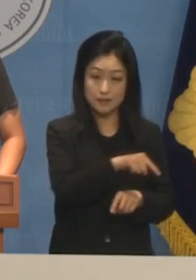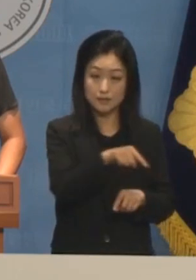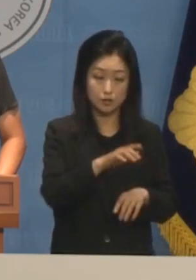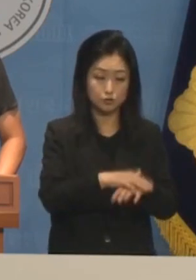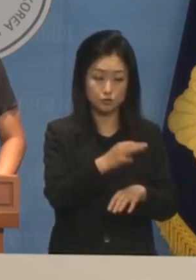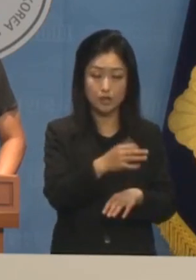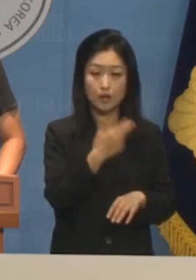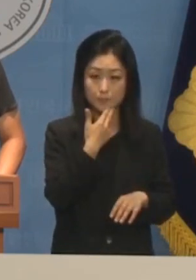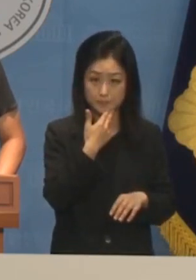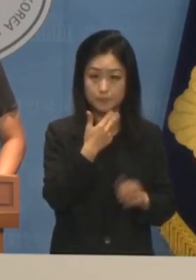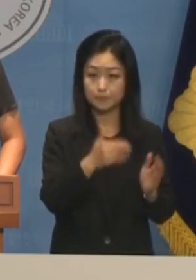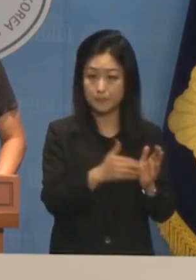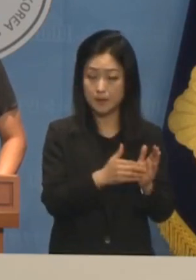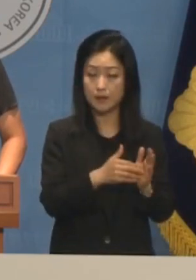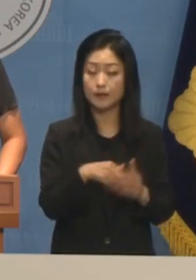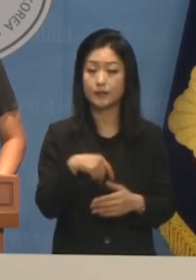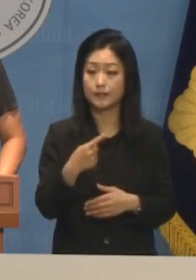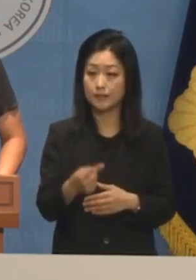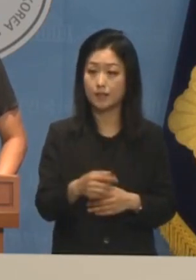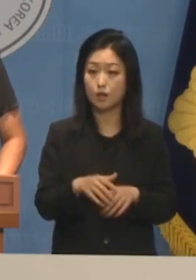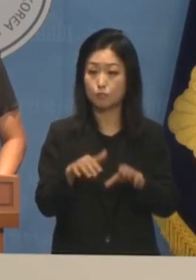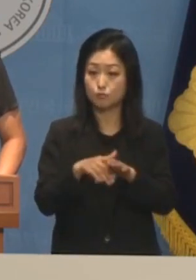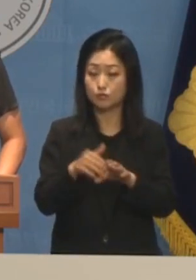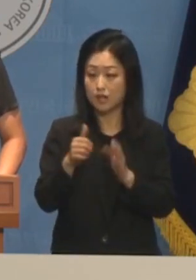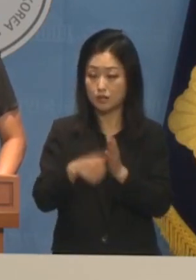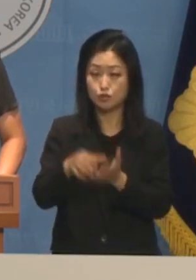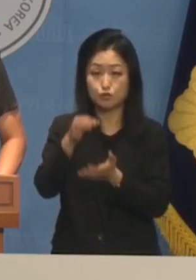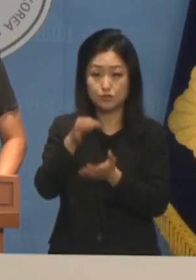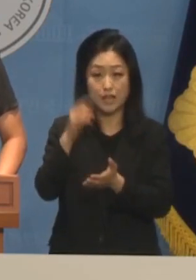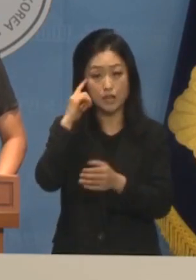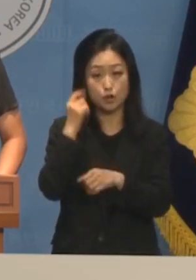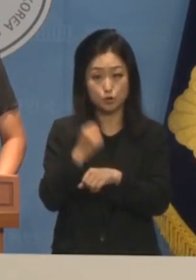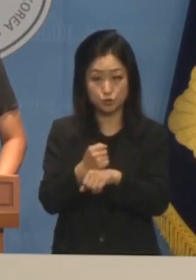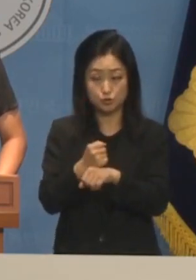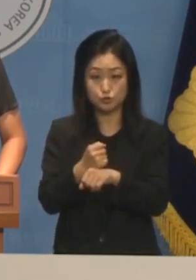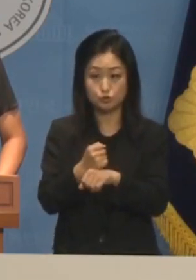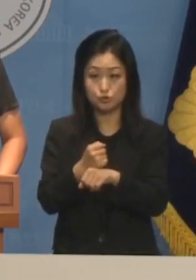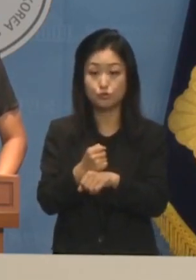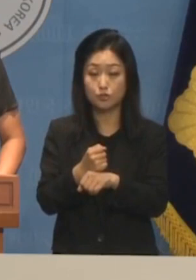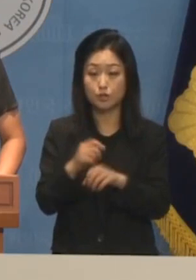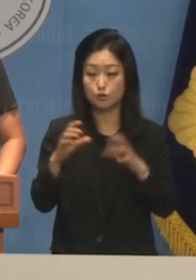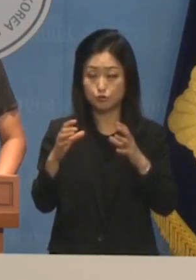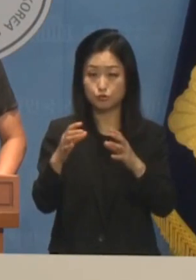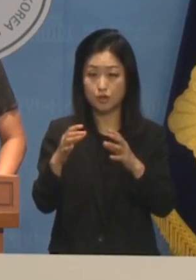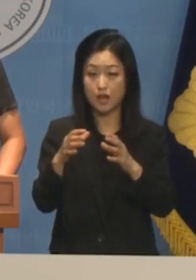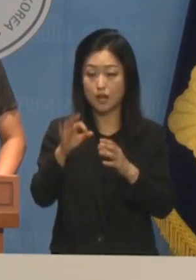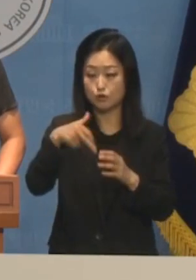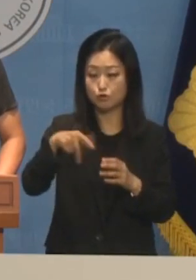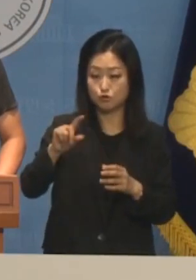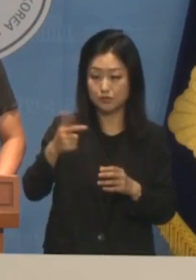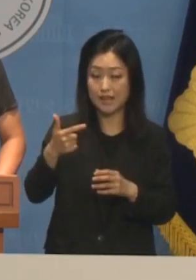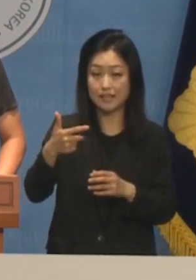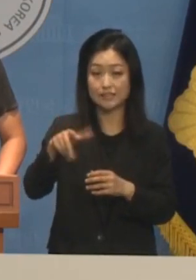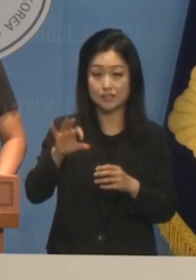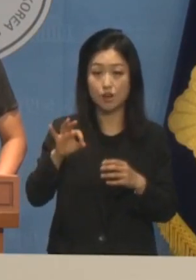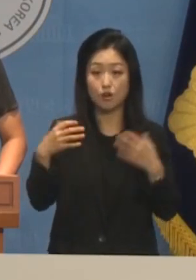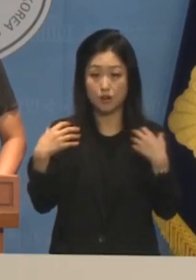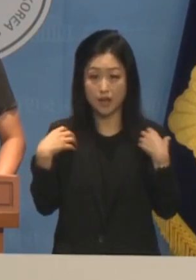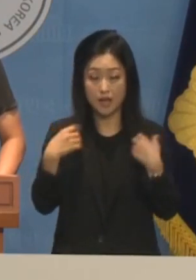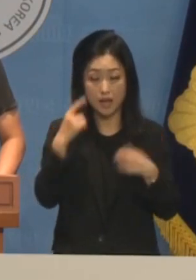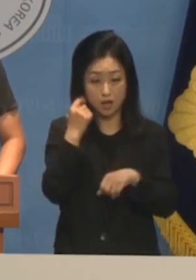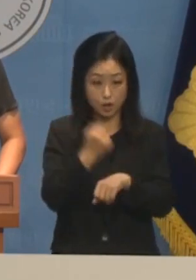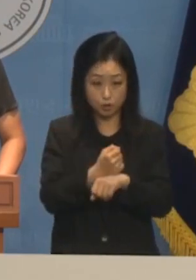제외되어 차별받고 있습니다. 문화유산을 연구하고 가치 보존 업무를 하는 국가유산청의 연구 공무직은